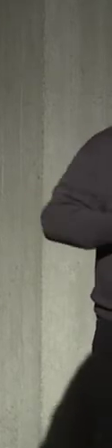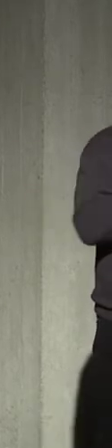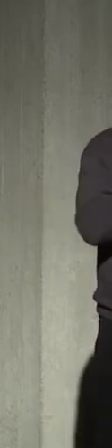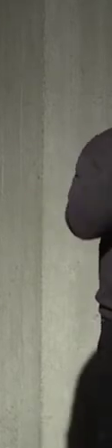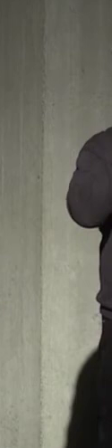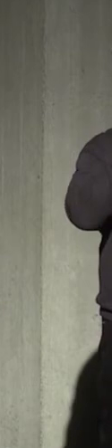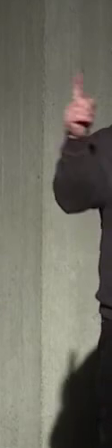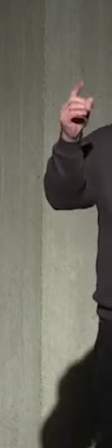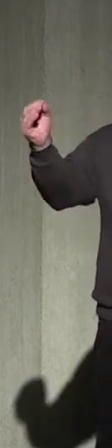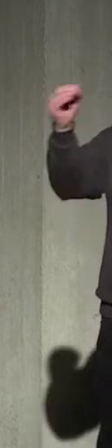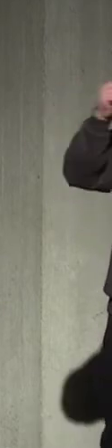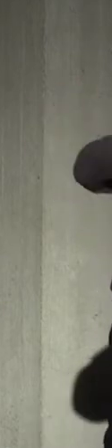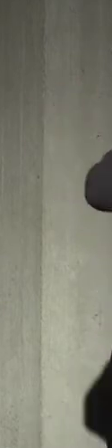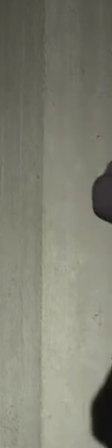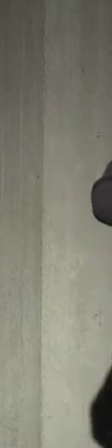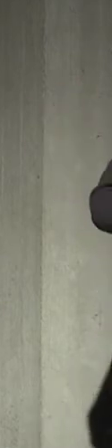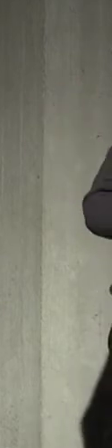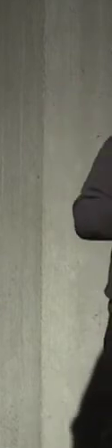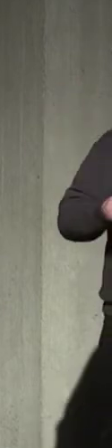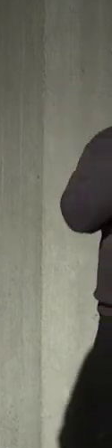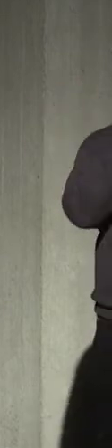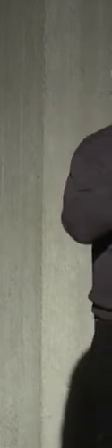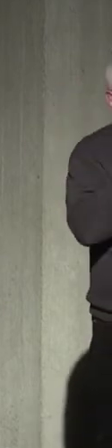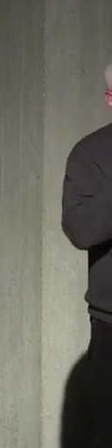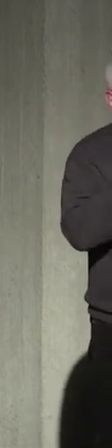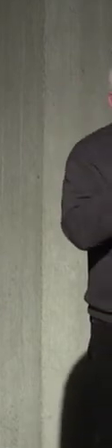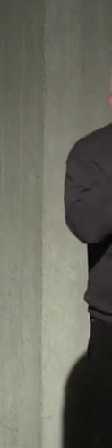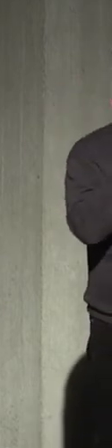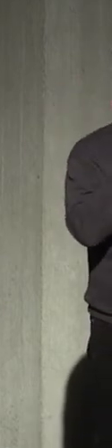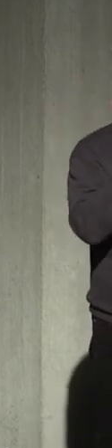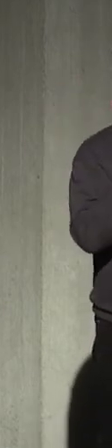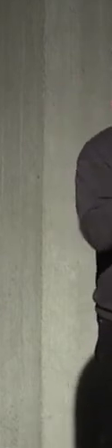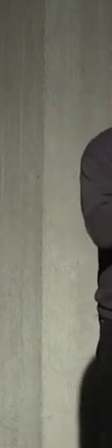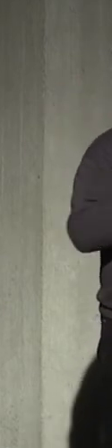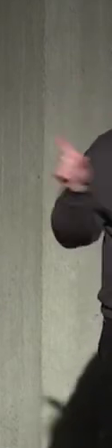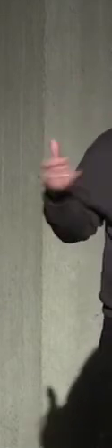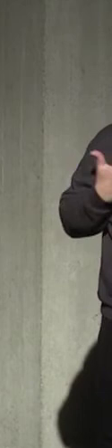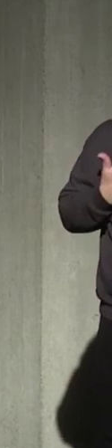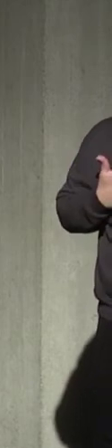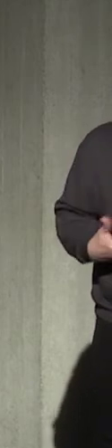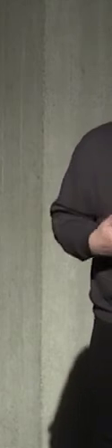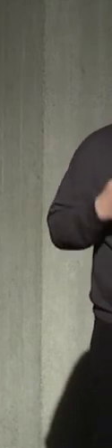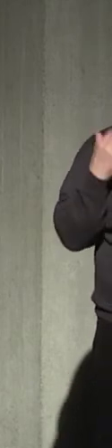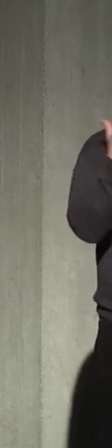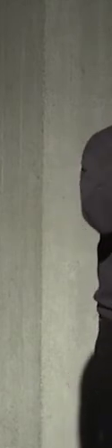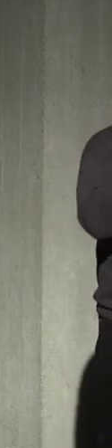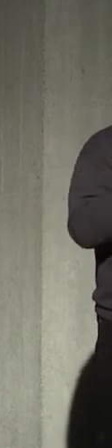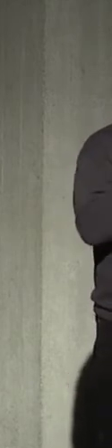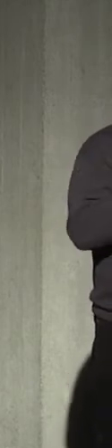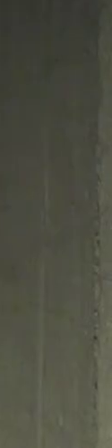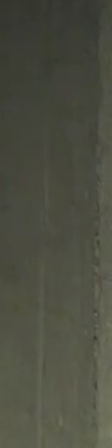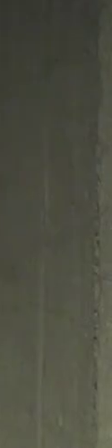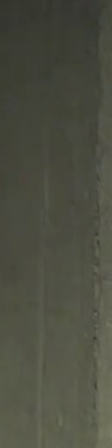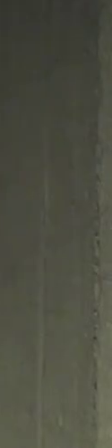Ideen eingebracht. Sie wissen um die Bedürfnisse gerade der älteren Lippstädter und sind immer bemüht, auf die Sorgen und Nöte einzugehen.